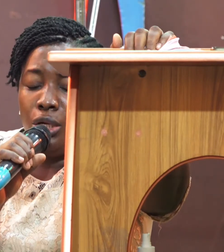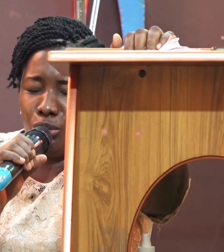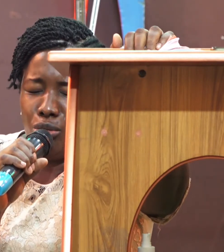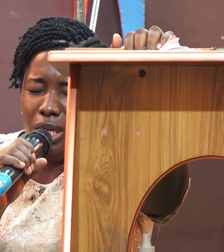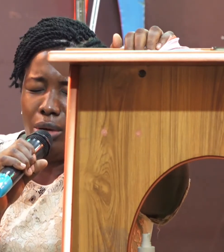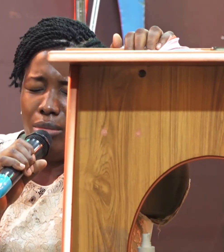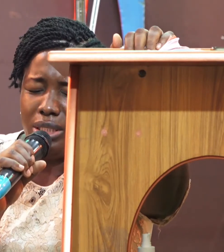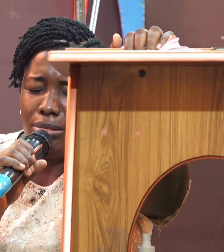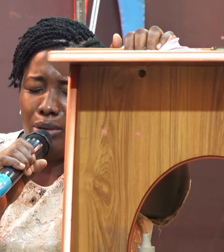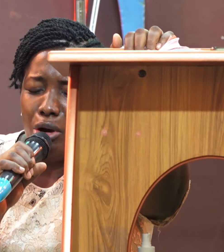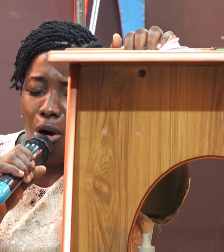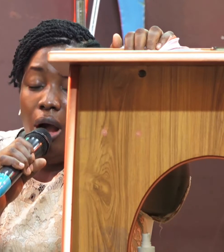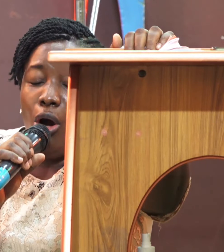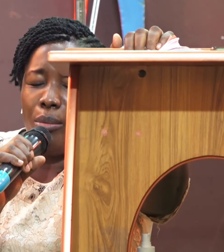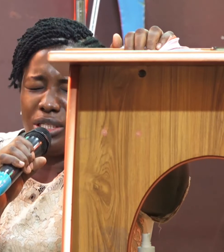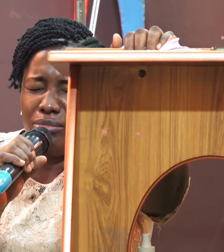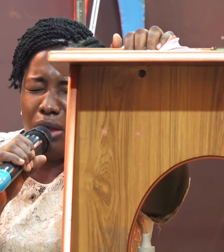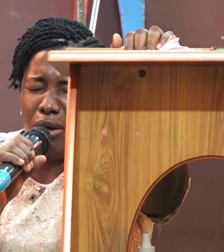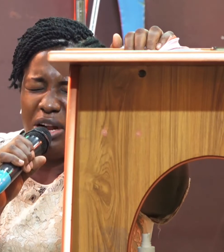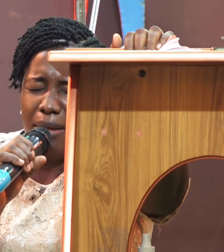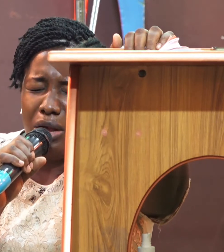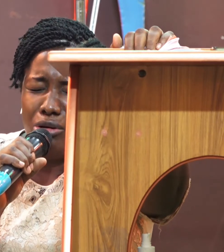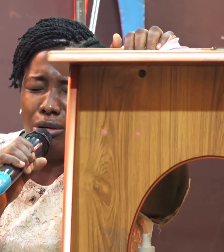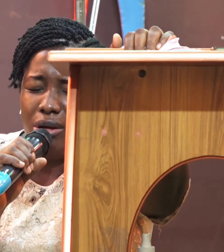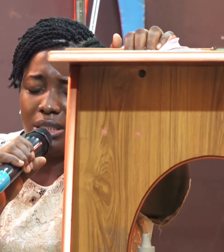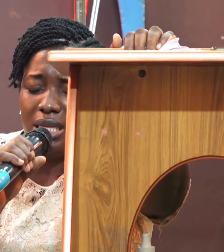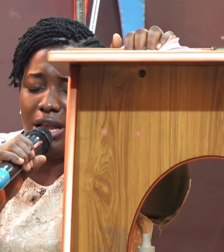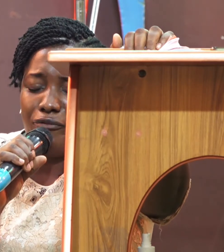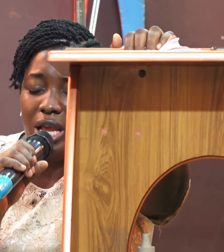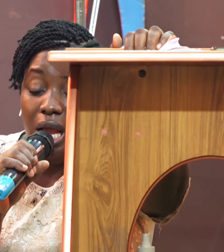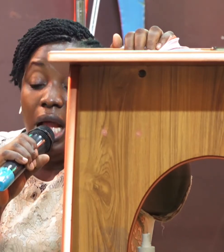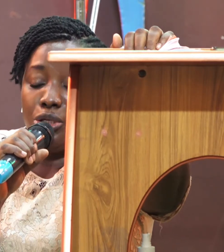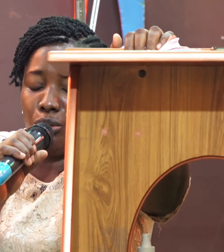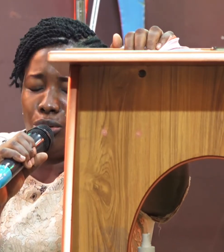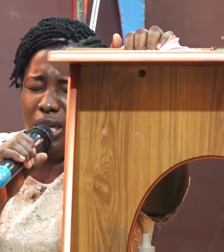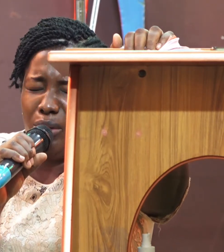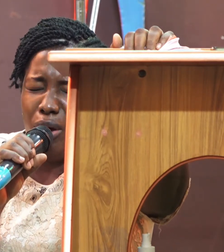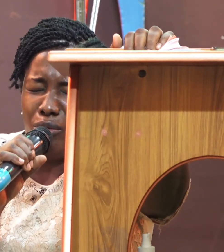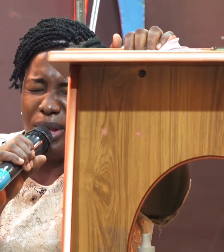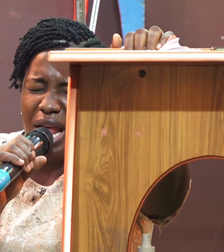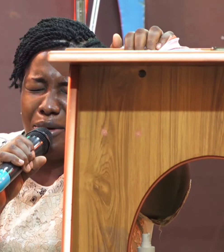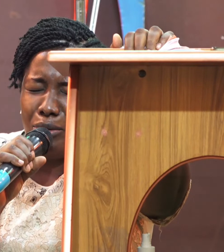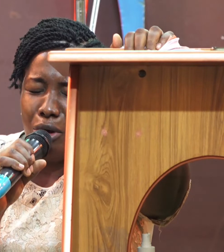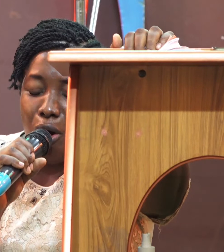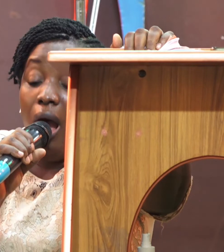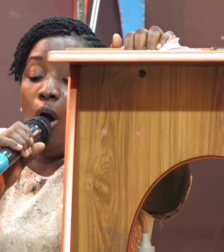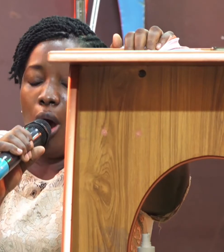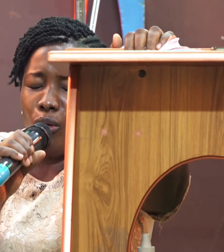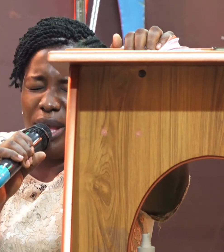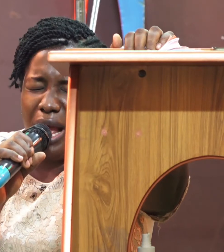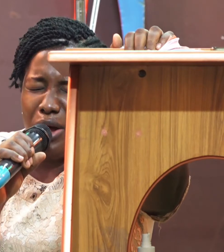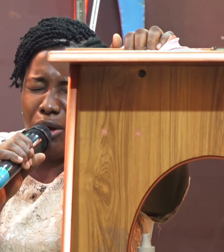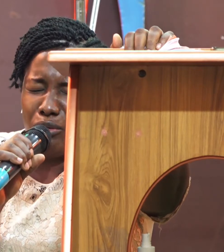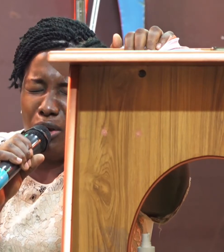jafesebo. Tukulire wo mutima go. O mutima go mukama kulongo se jafe. Tukulire wo kubera woko.